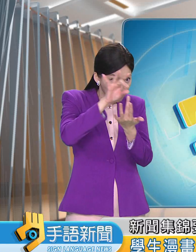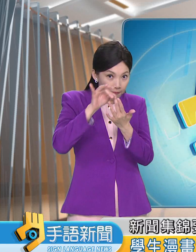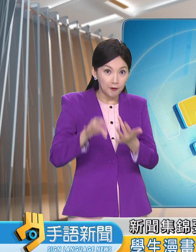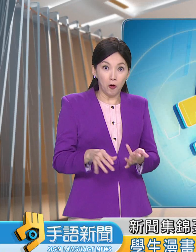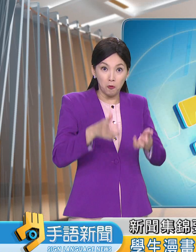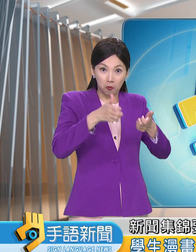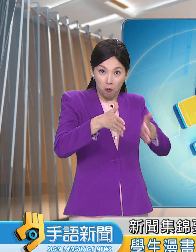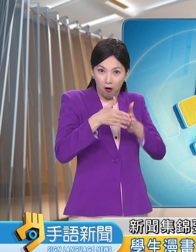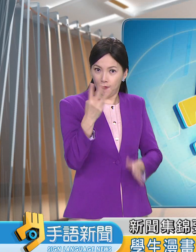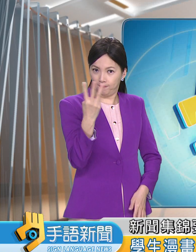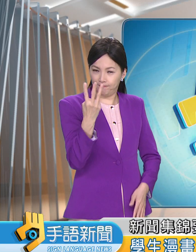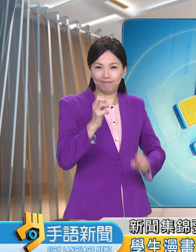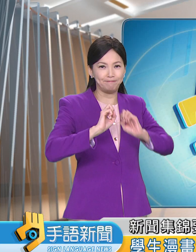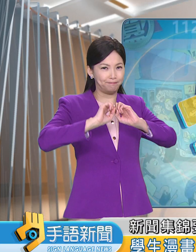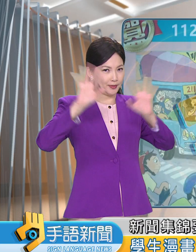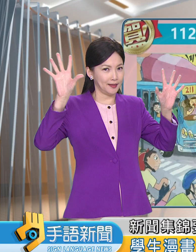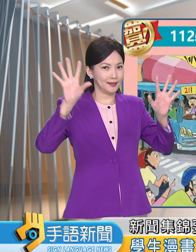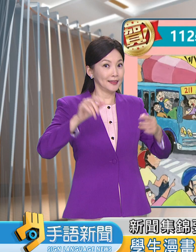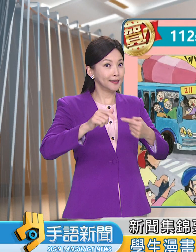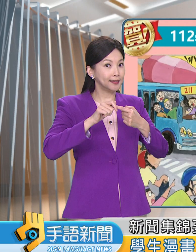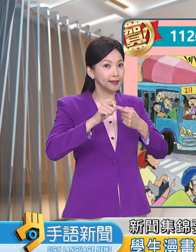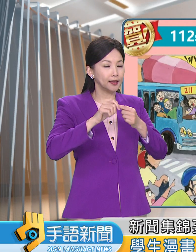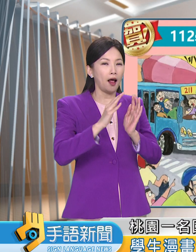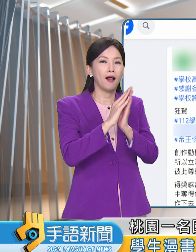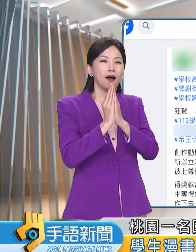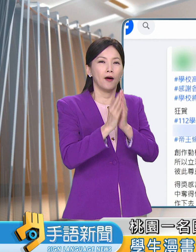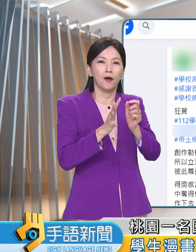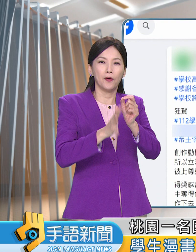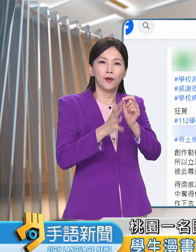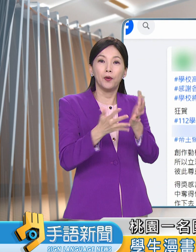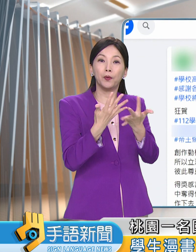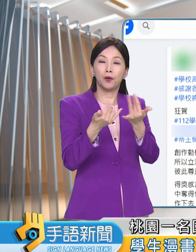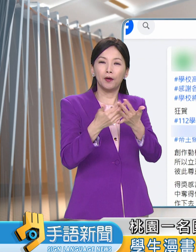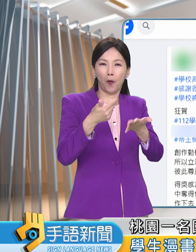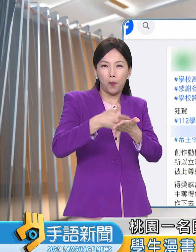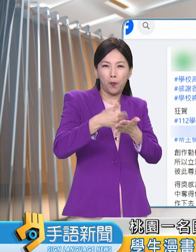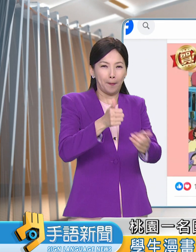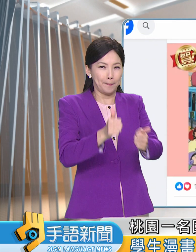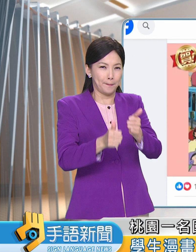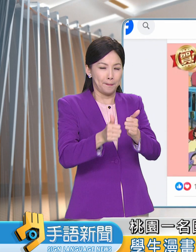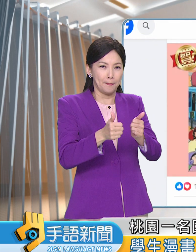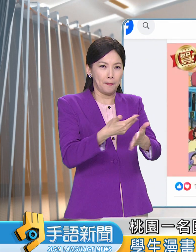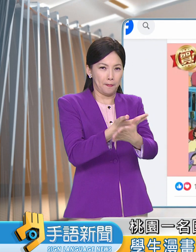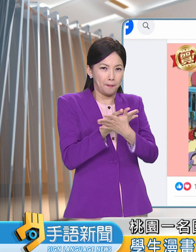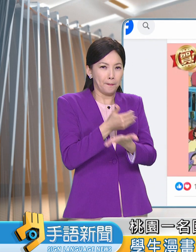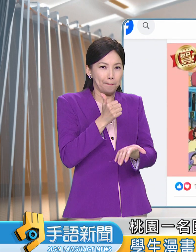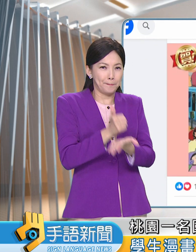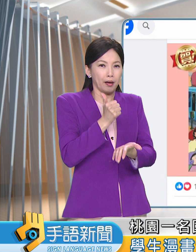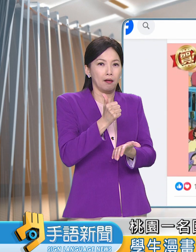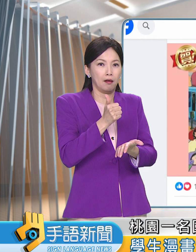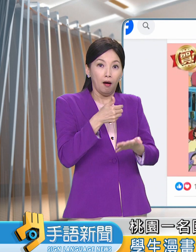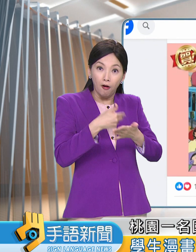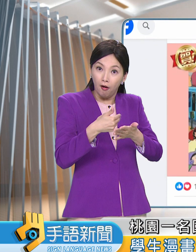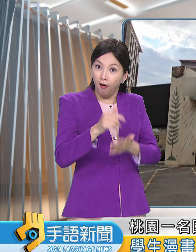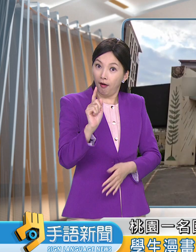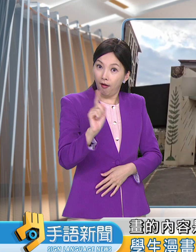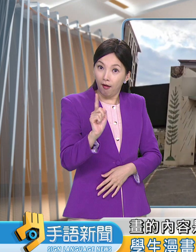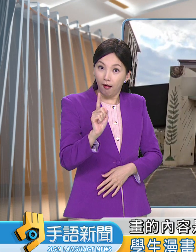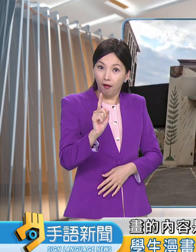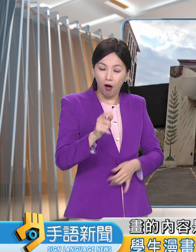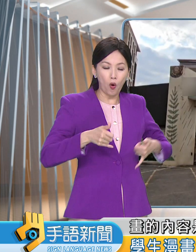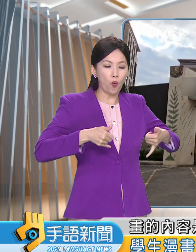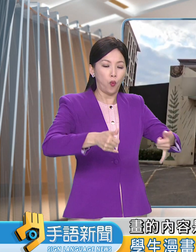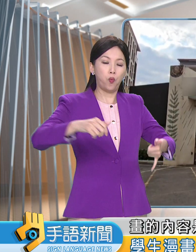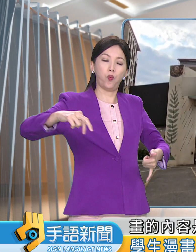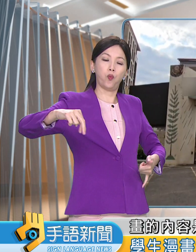新闻集锦要告诉您，桃园一名国中生参加美术比赛获奖，而